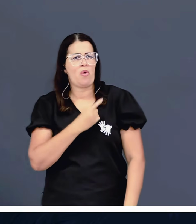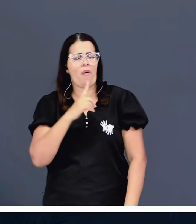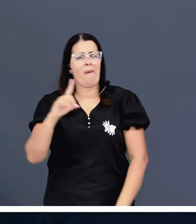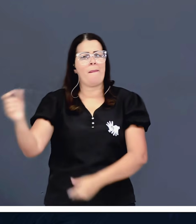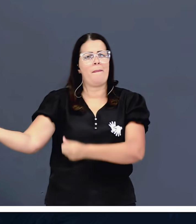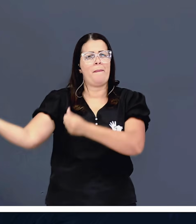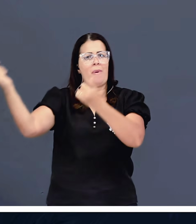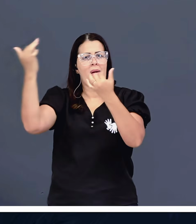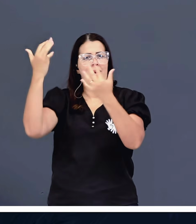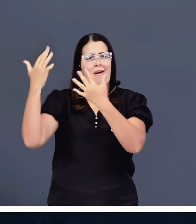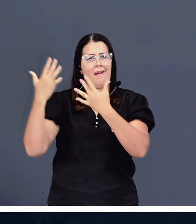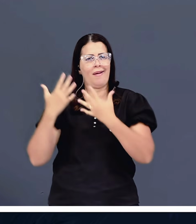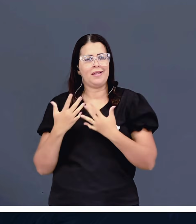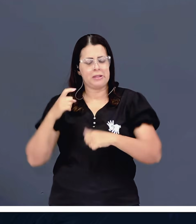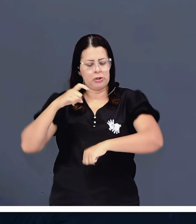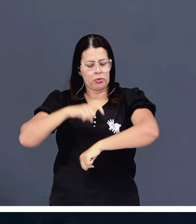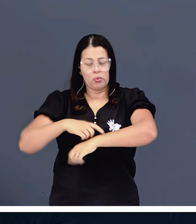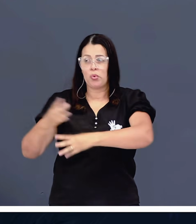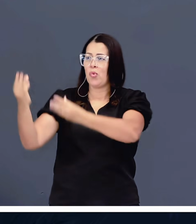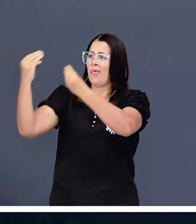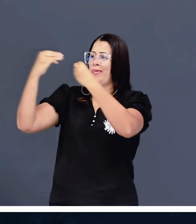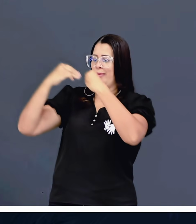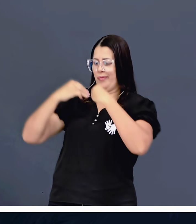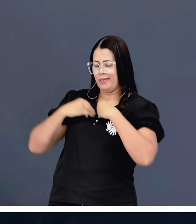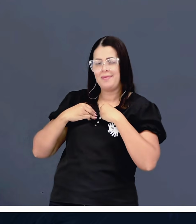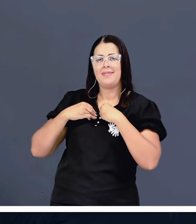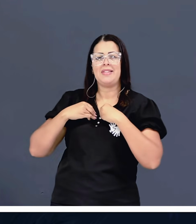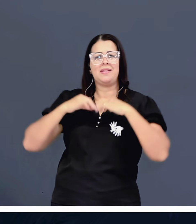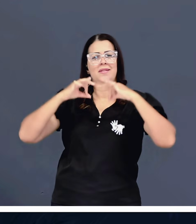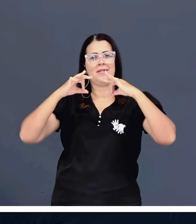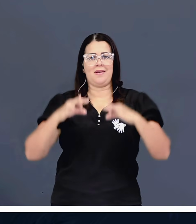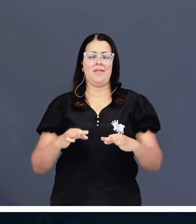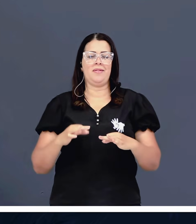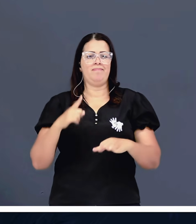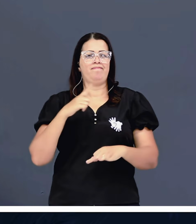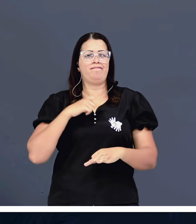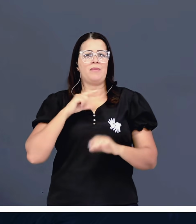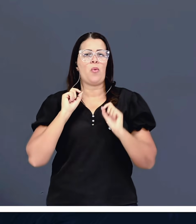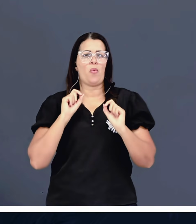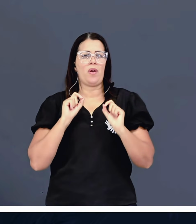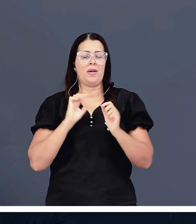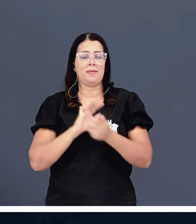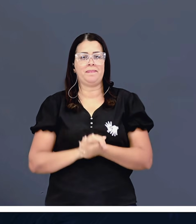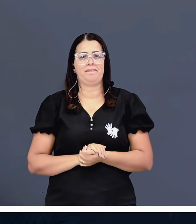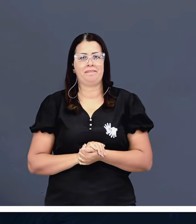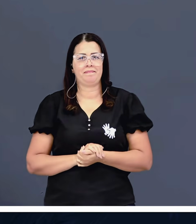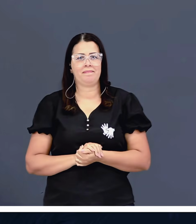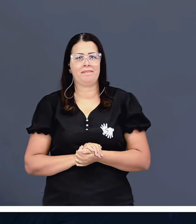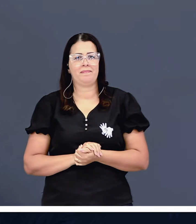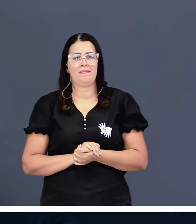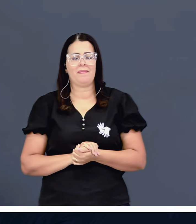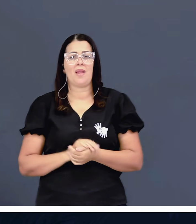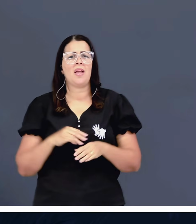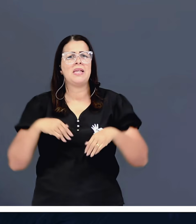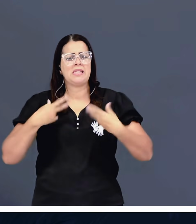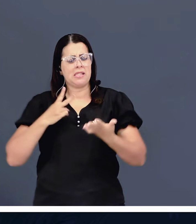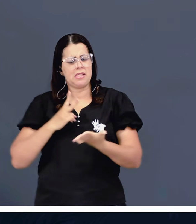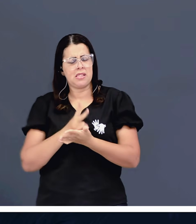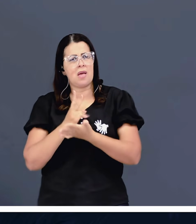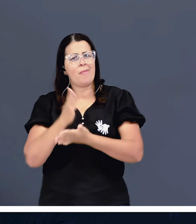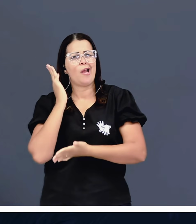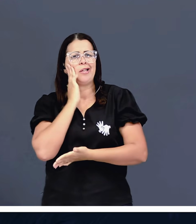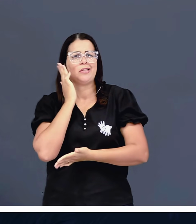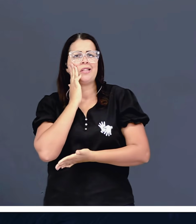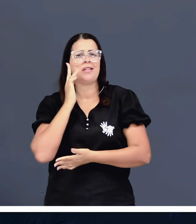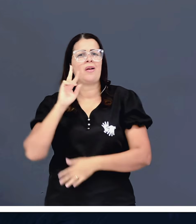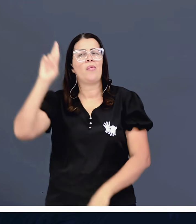de fruto sendo dado no tempo certo, nós temos esse plus, que é o quê? Sempre entender